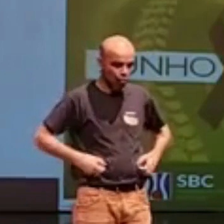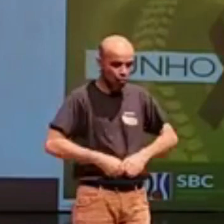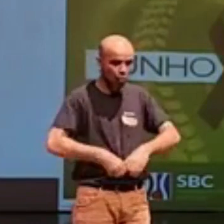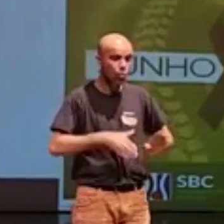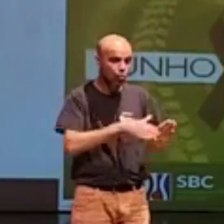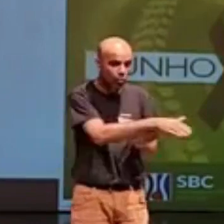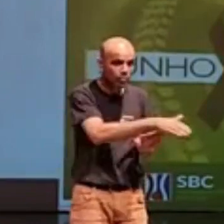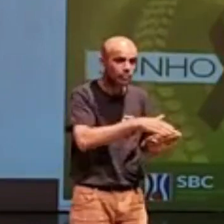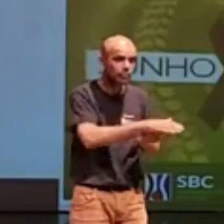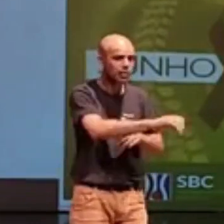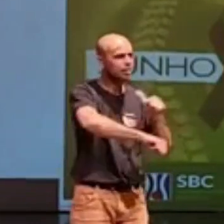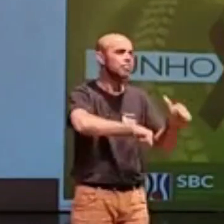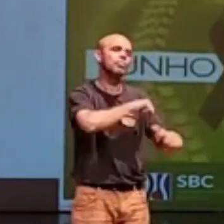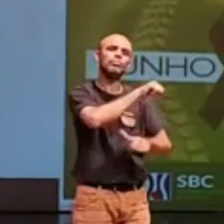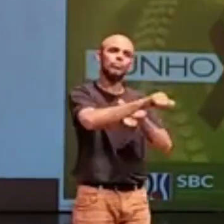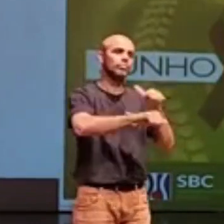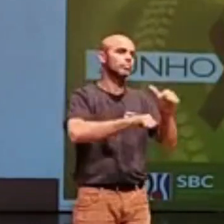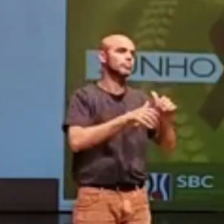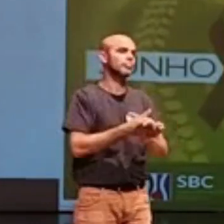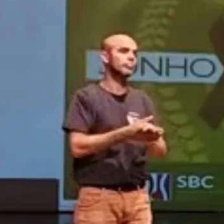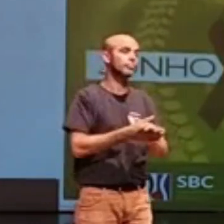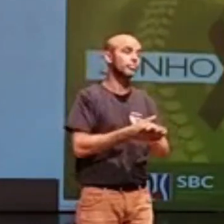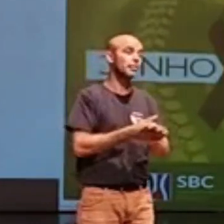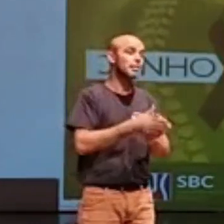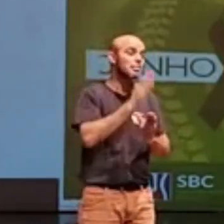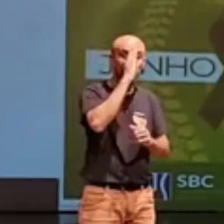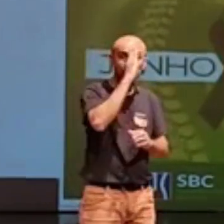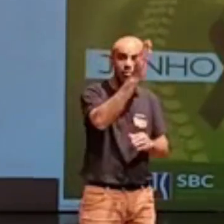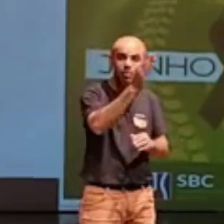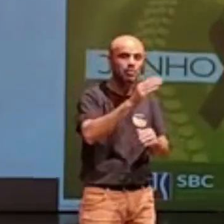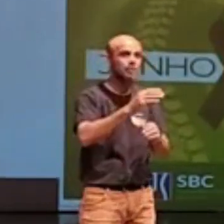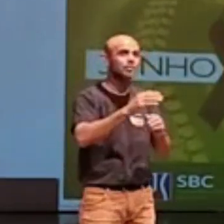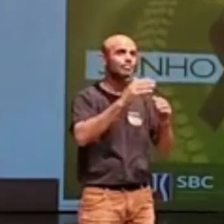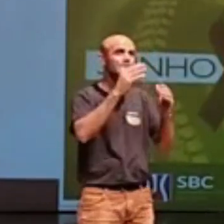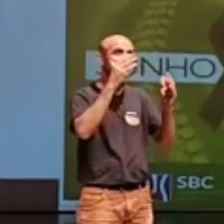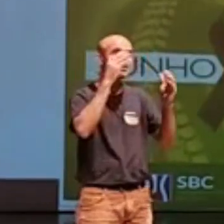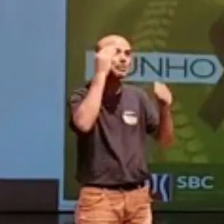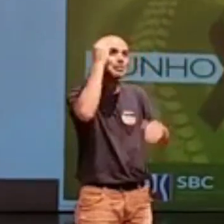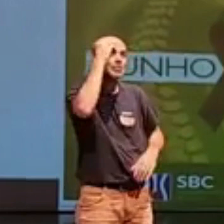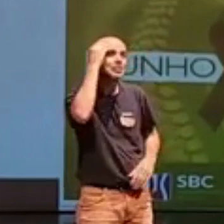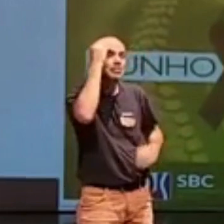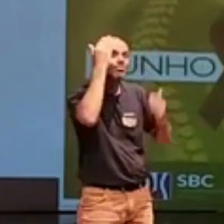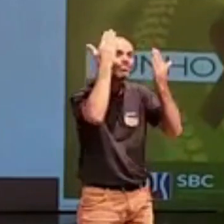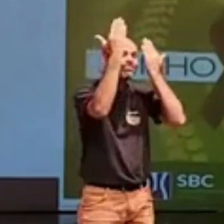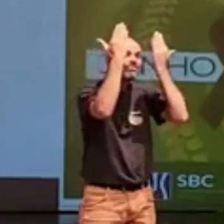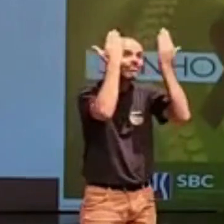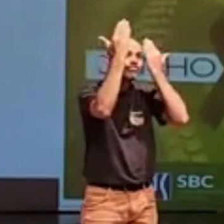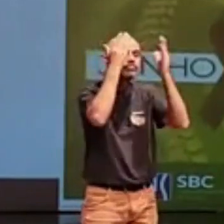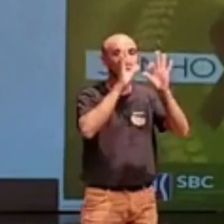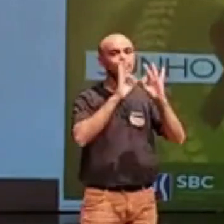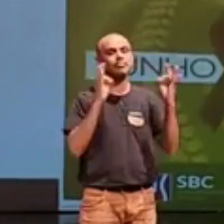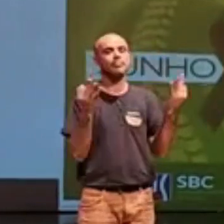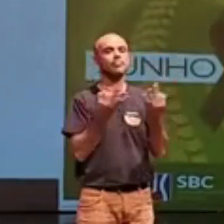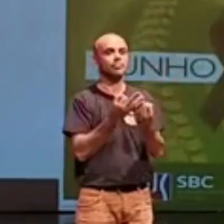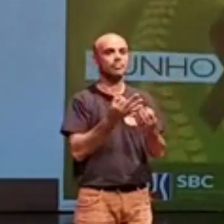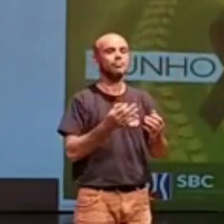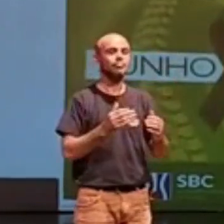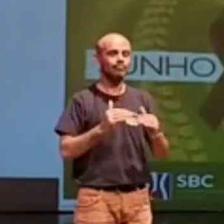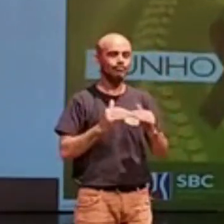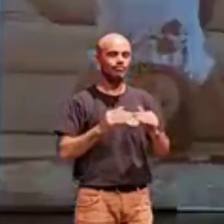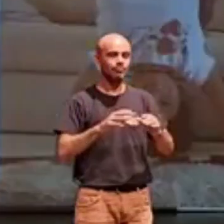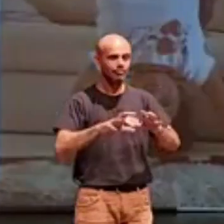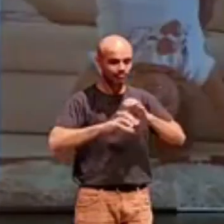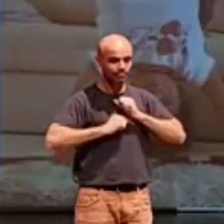orientação? Muda completamente, inclusive a parte psicológica na qual as famílias todas estão